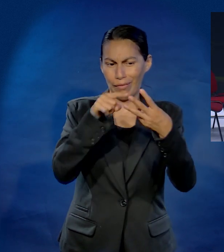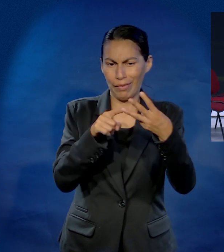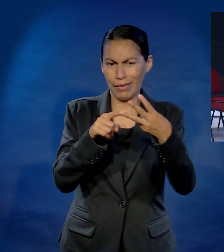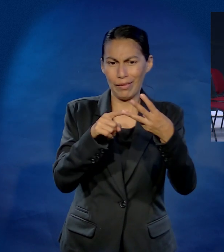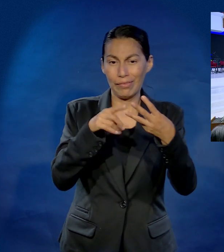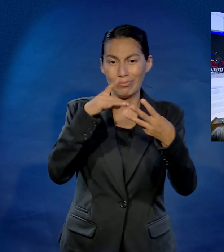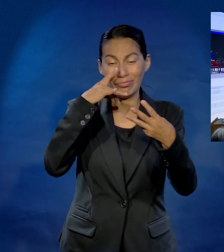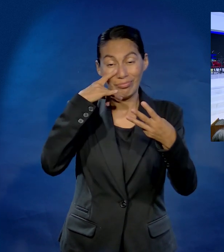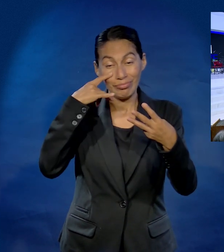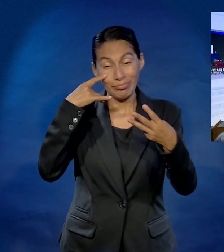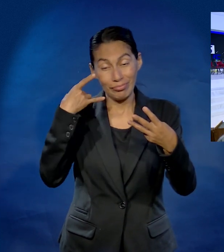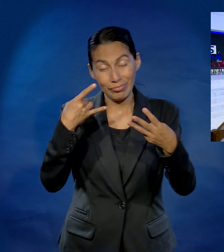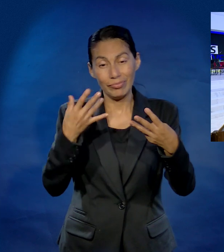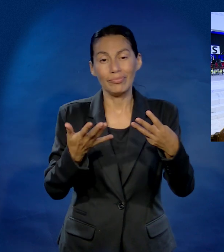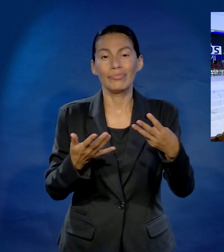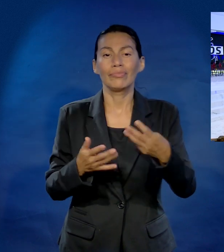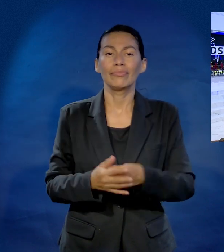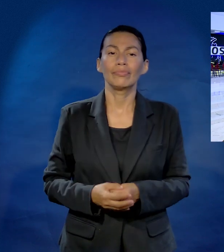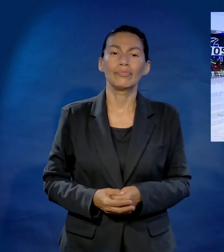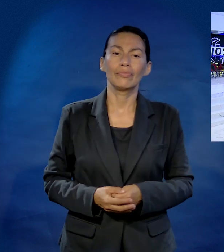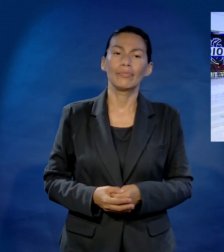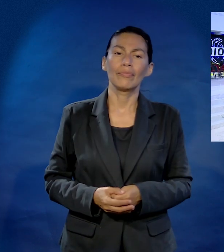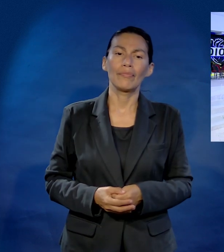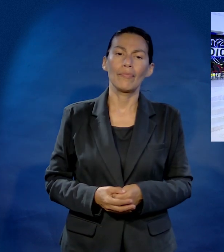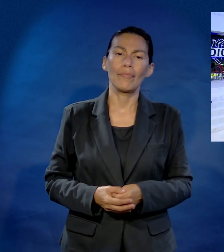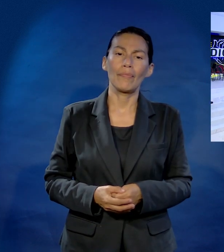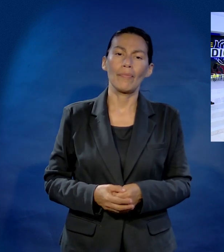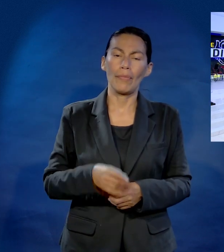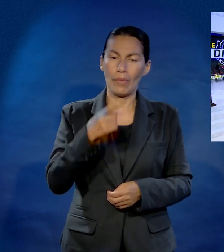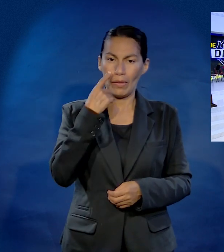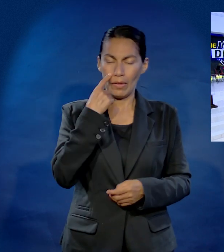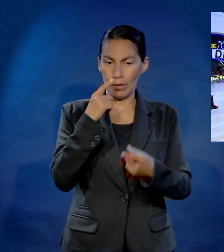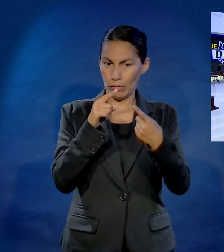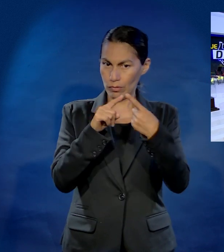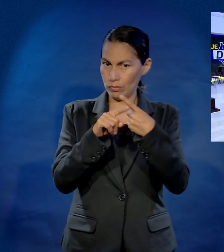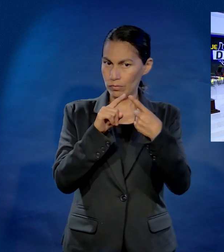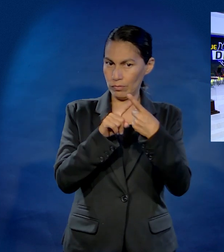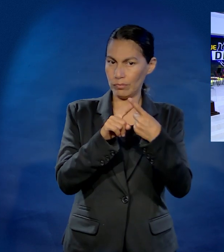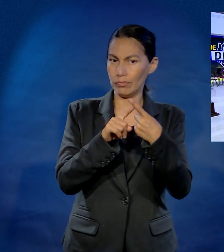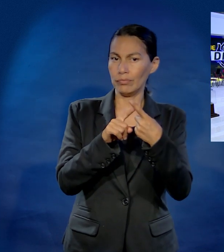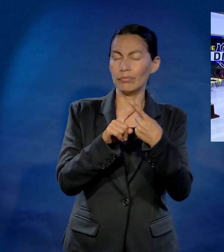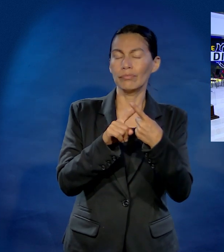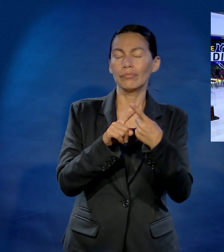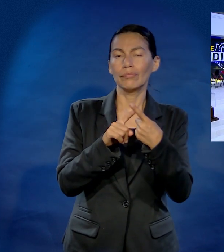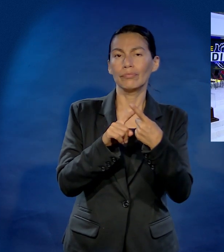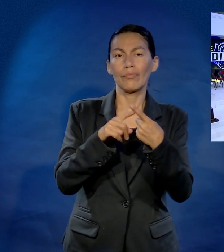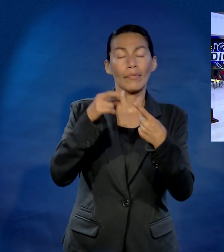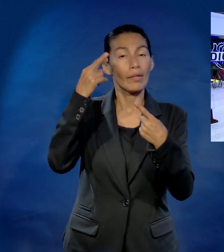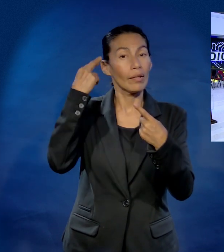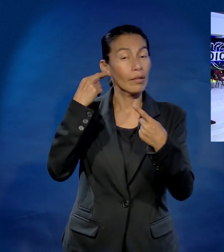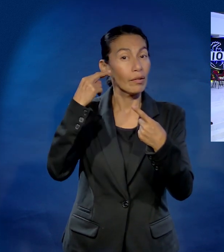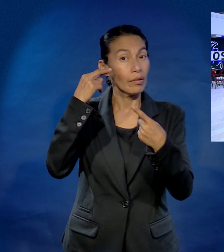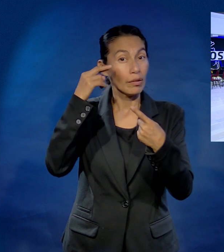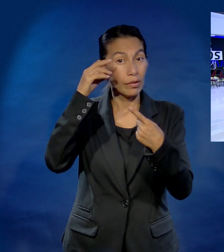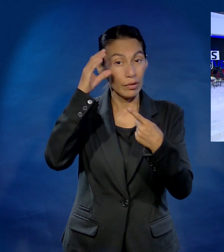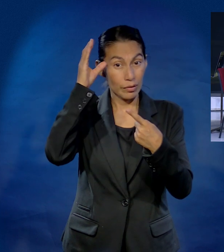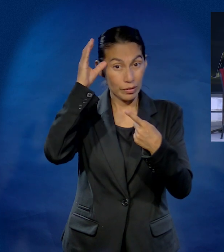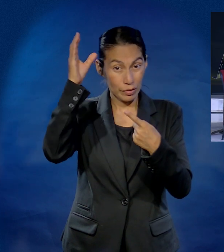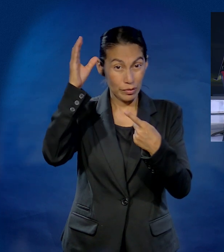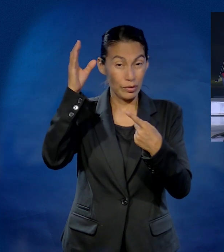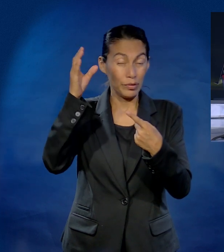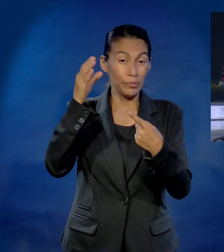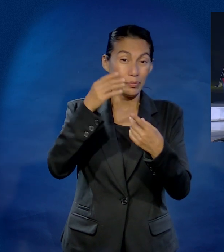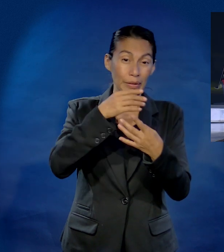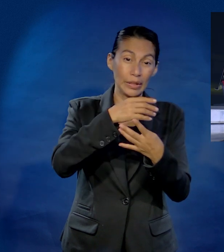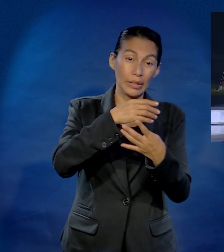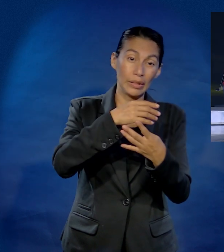es semejante a un tesoro que está escondido. Por lo tanto, tampoco, ¿qué cosa? Se ve. En estos textos hay